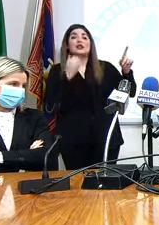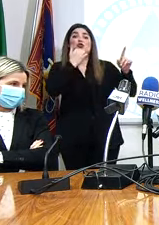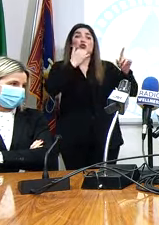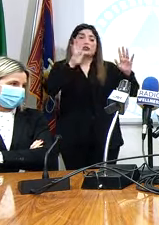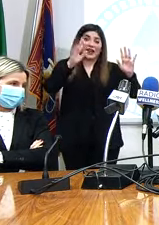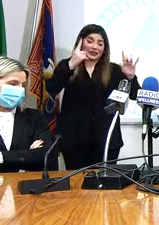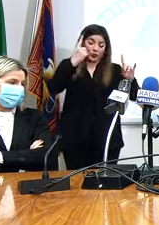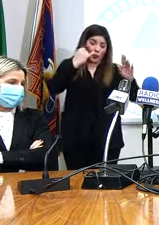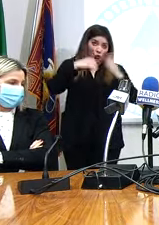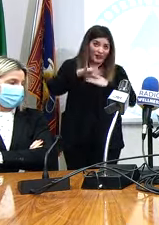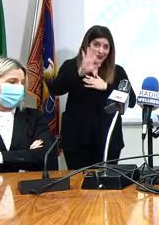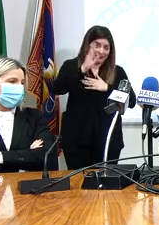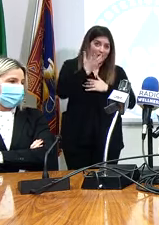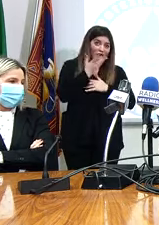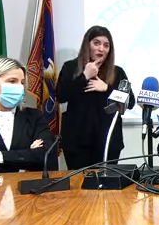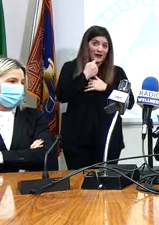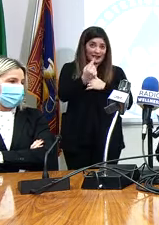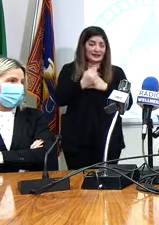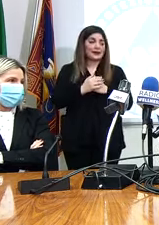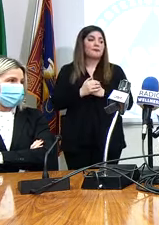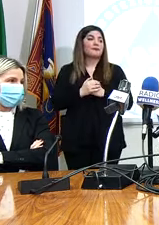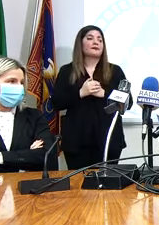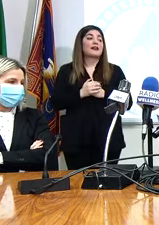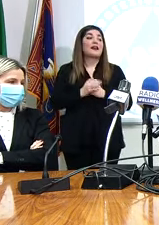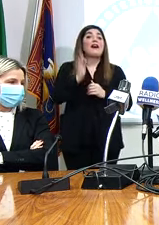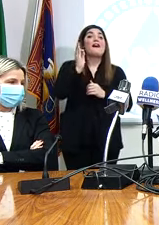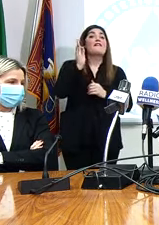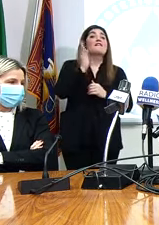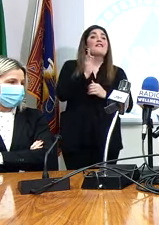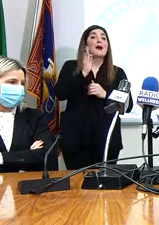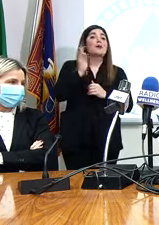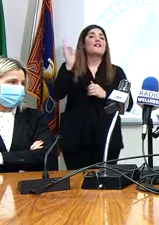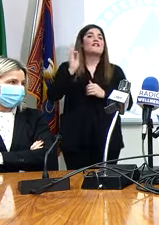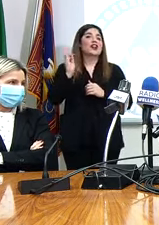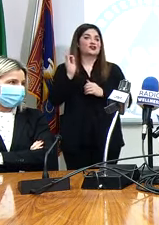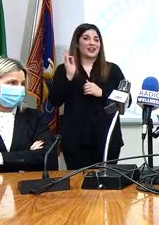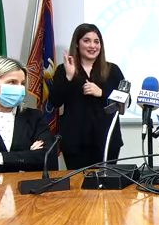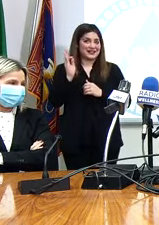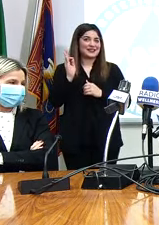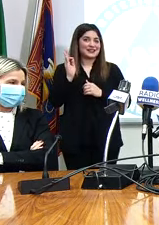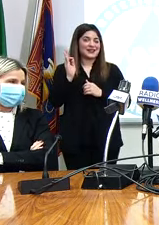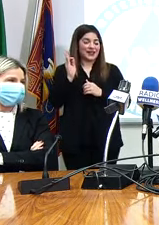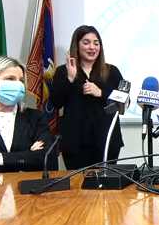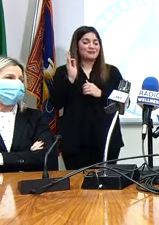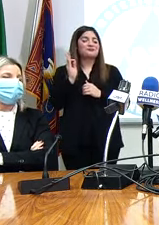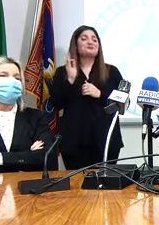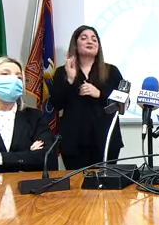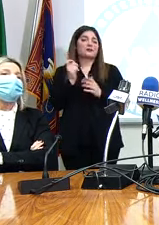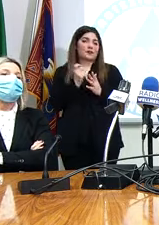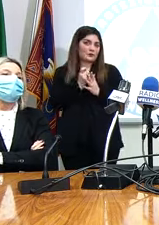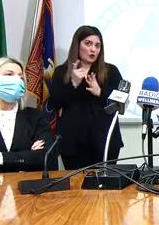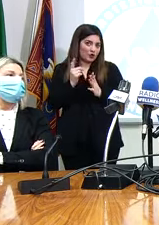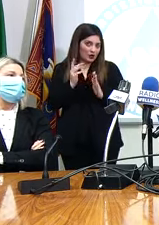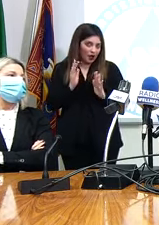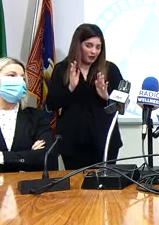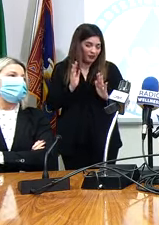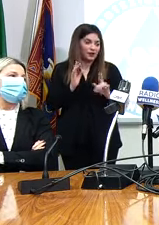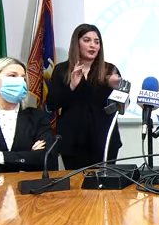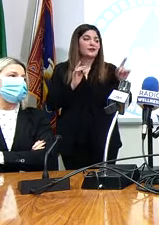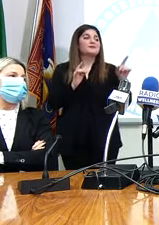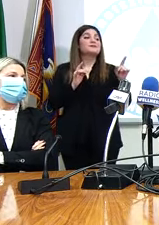Volevo dirvi una cosa. Fabio Franceschi, lo diciamo per i complottisti, ci ha regalato per le case di